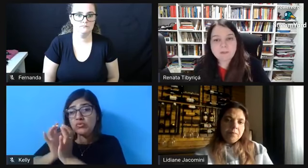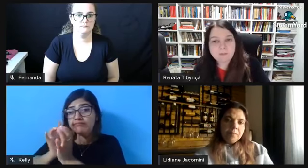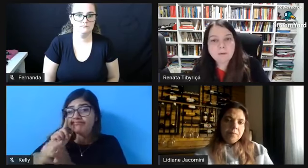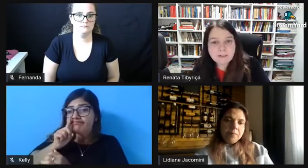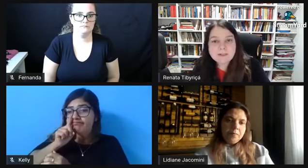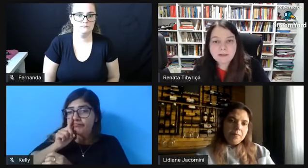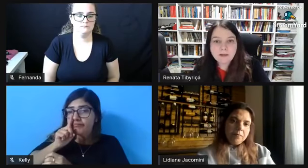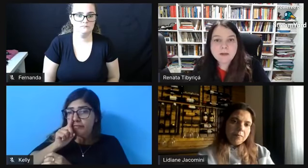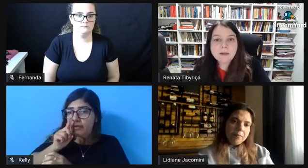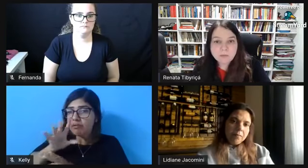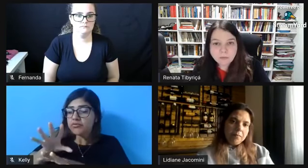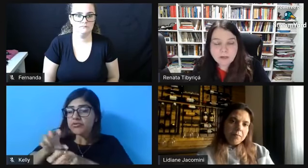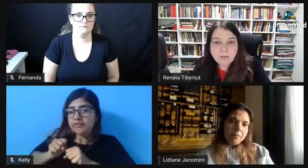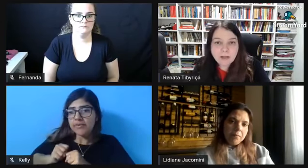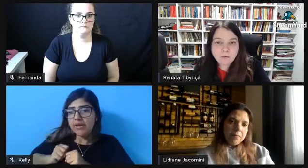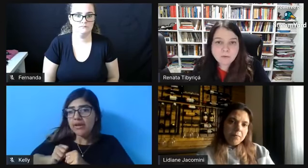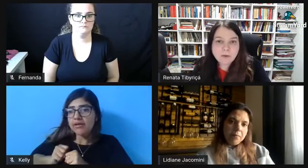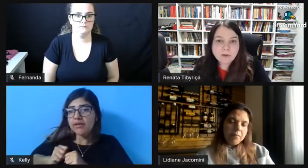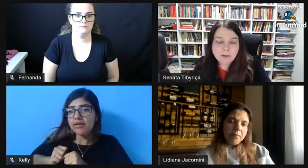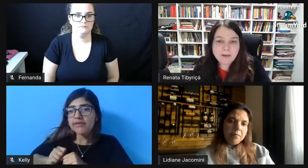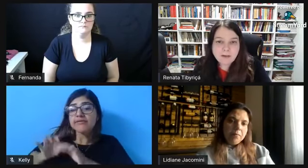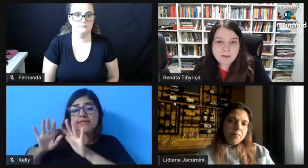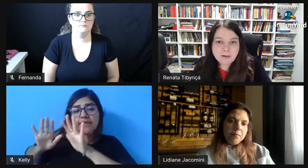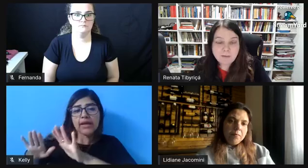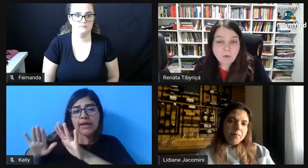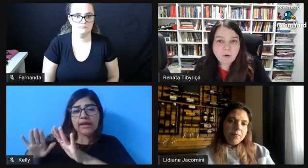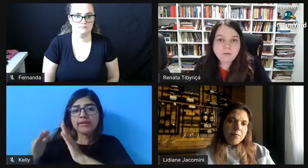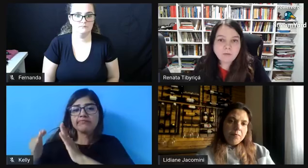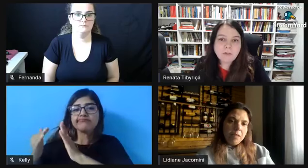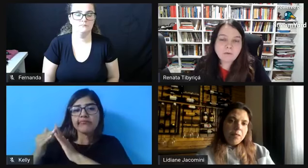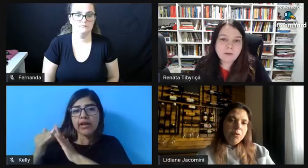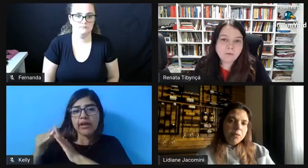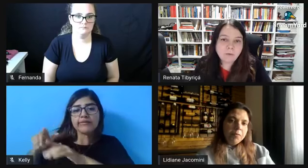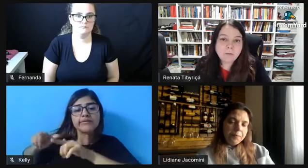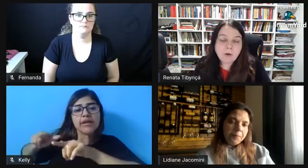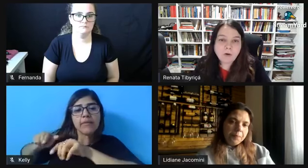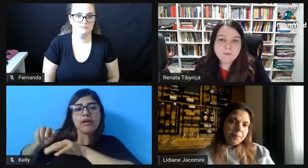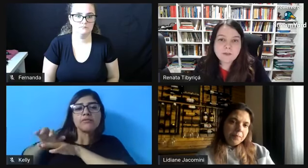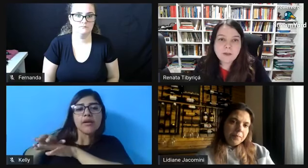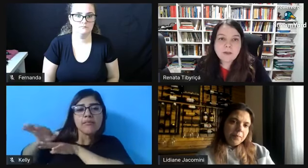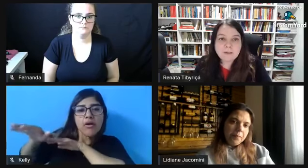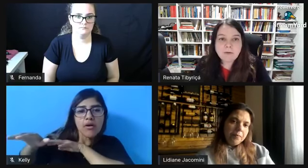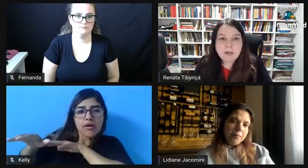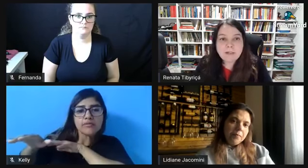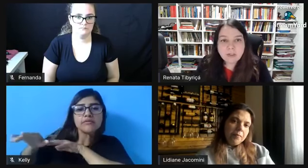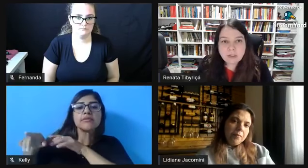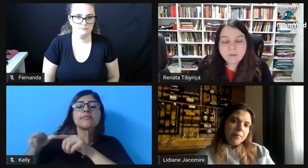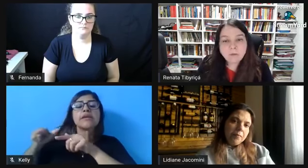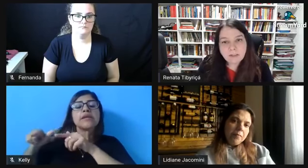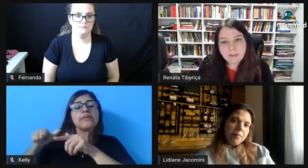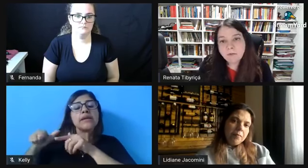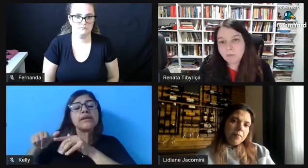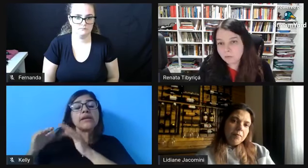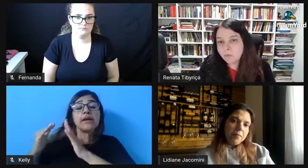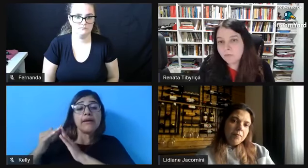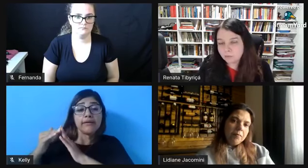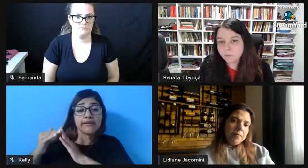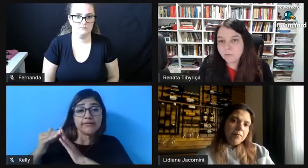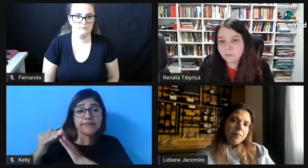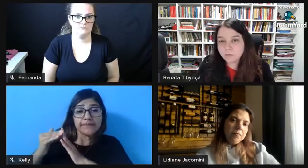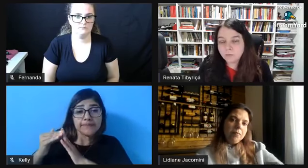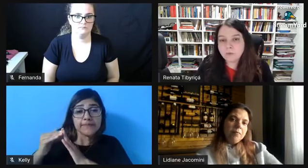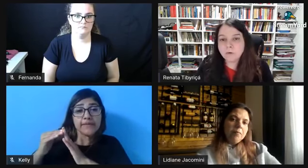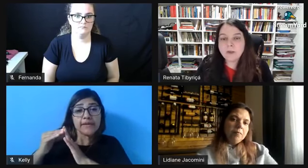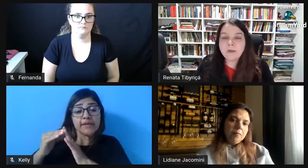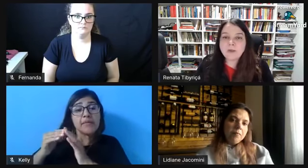necessidade de você permanecer num trabalho remoto e no home office. Mas eu acredito que